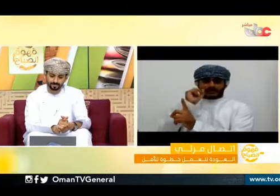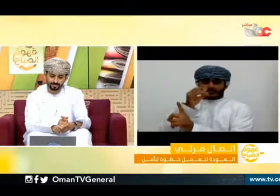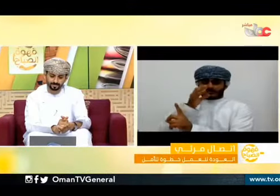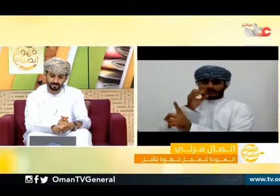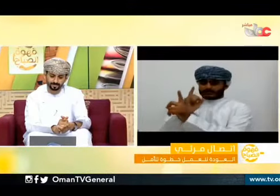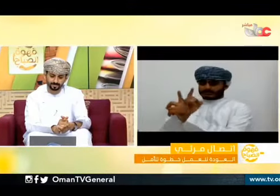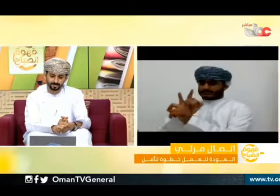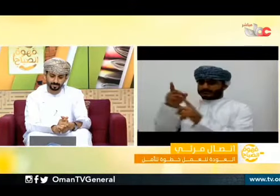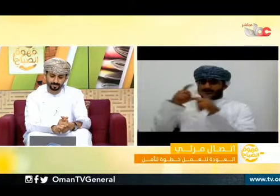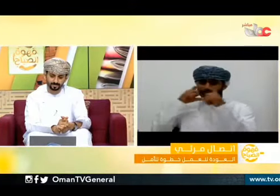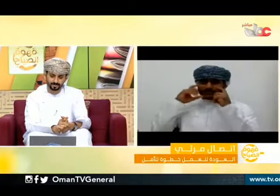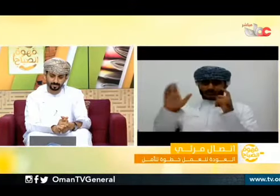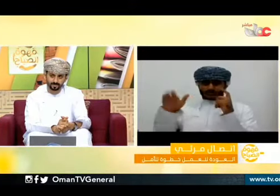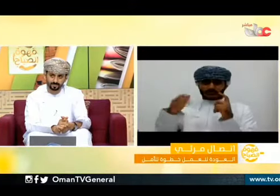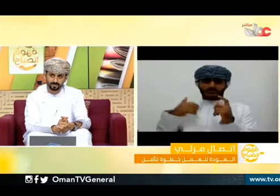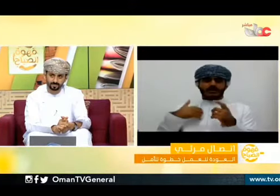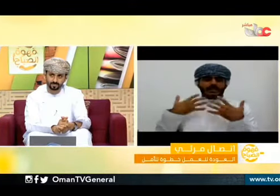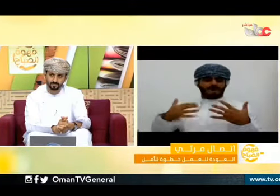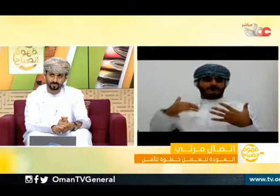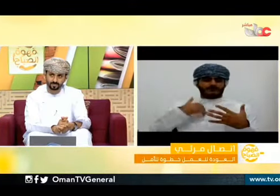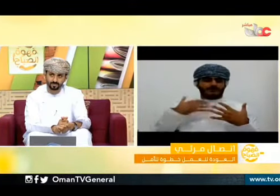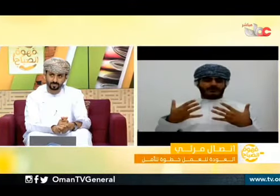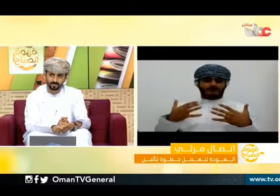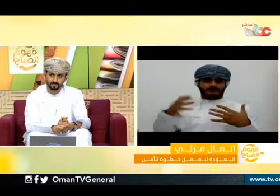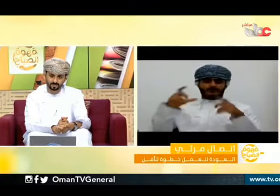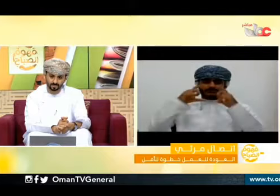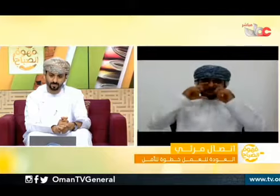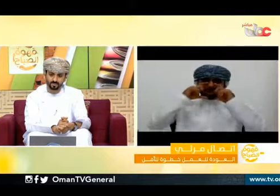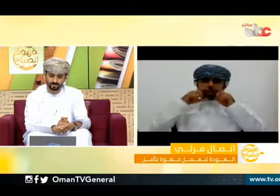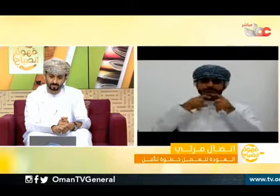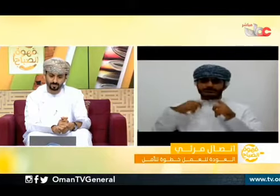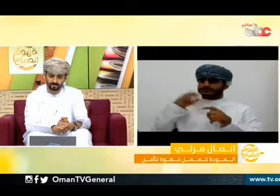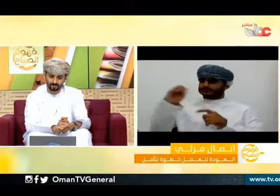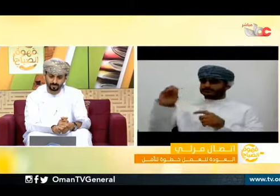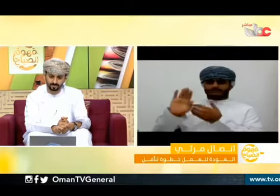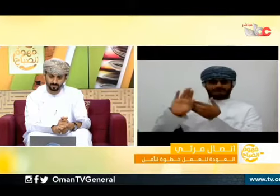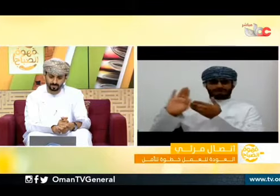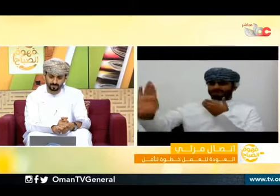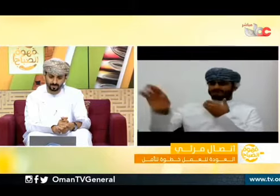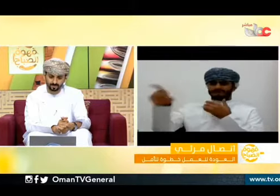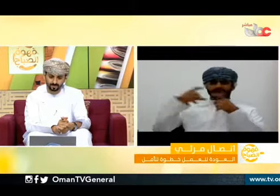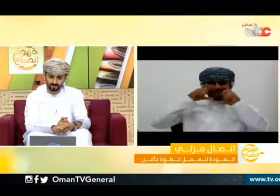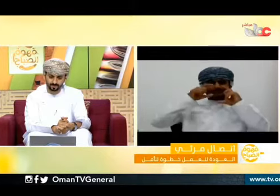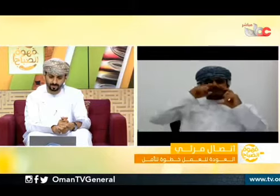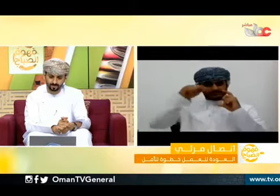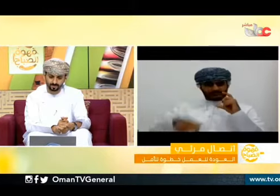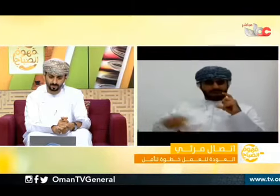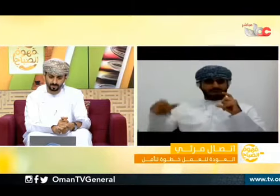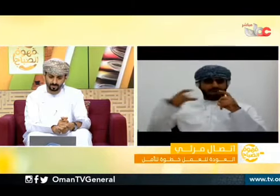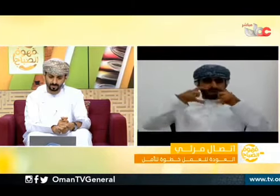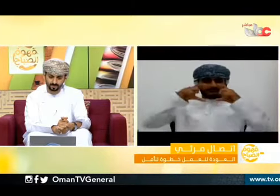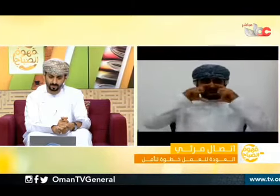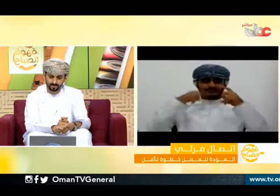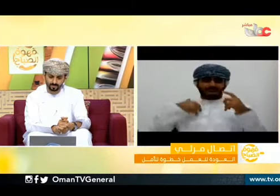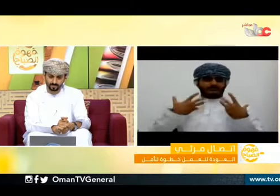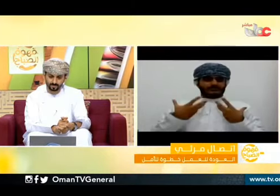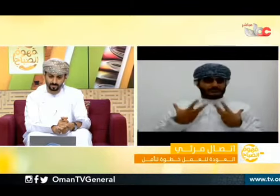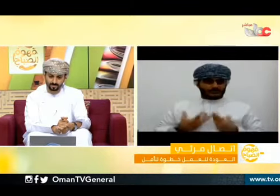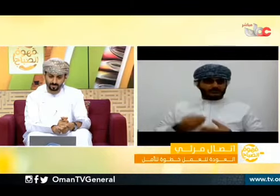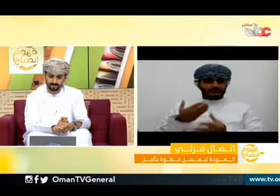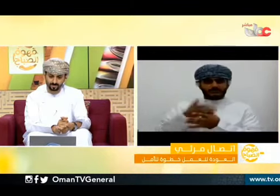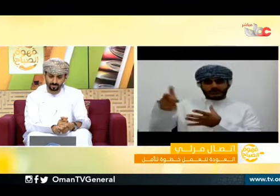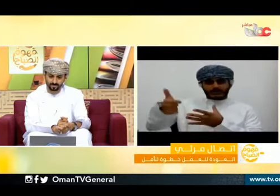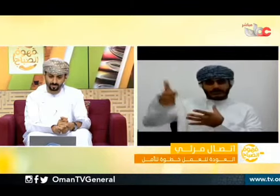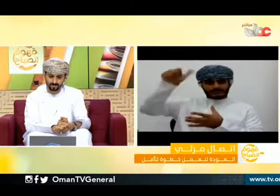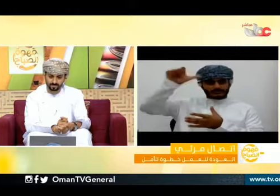نعم، بخصوص نقاب الأشخاص السامعين الناطقين أنه إذا كان شخص يزيل